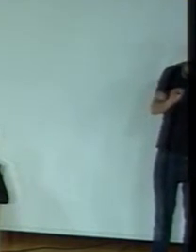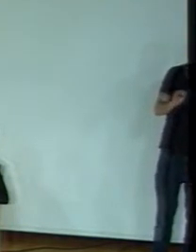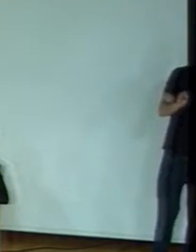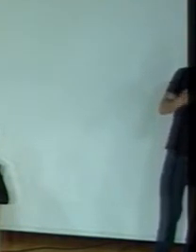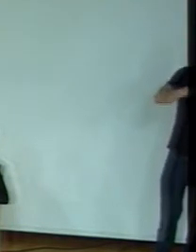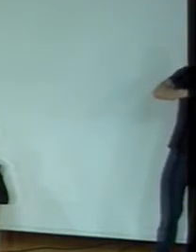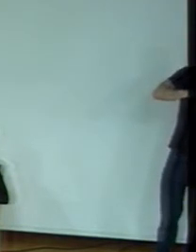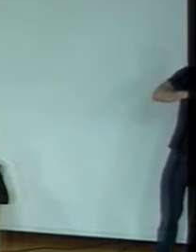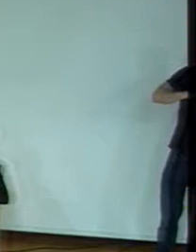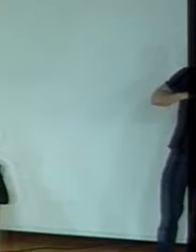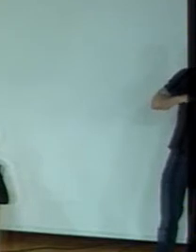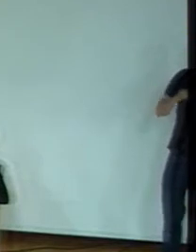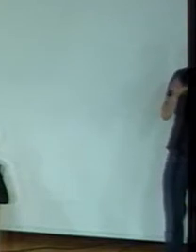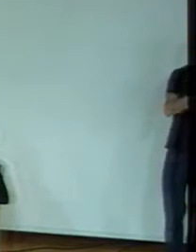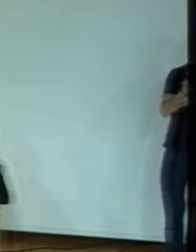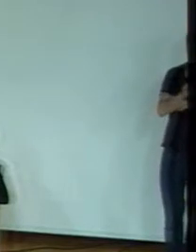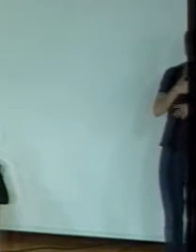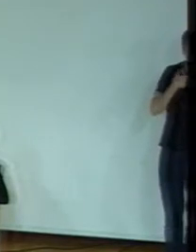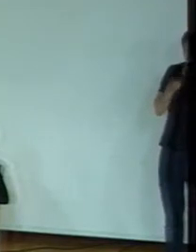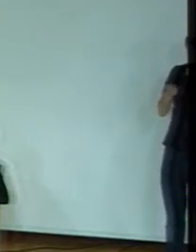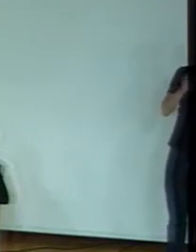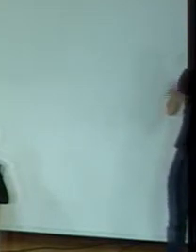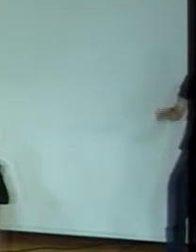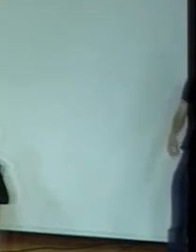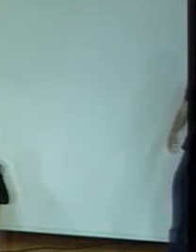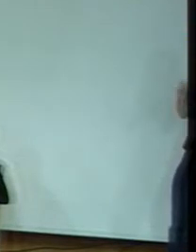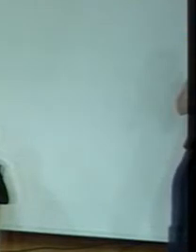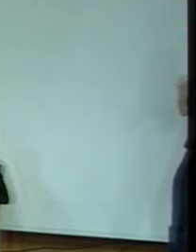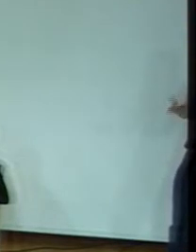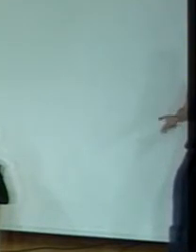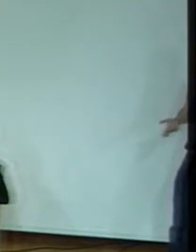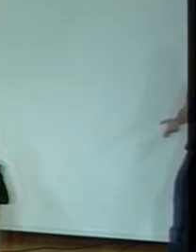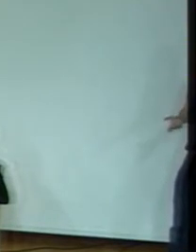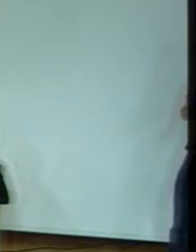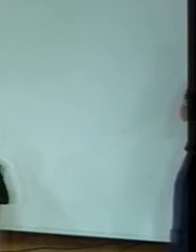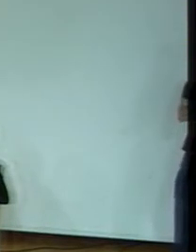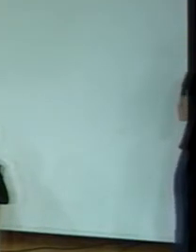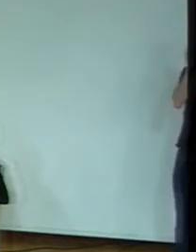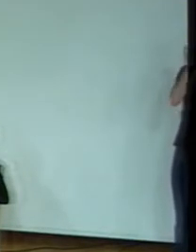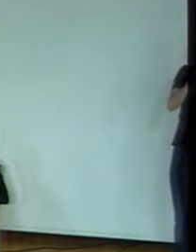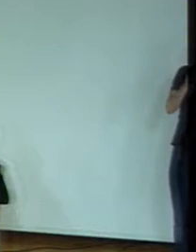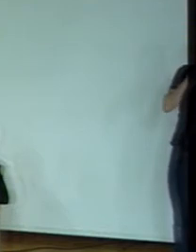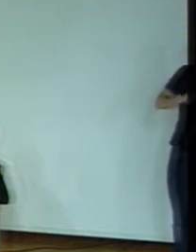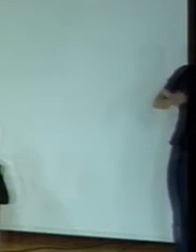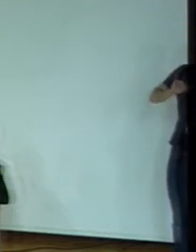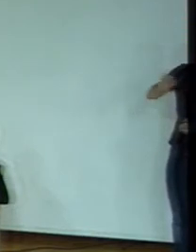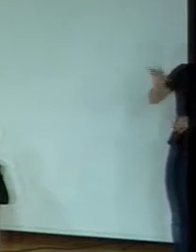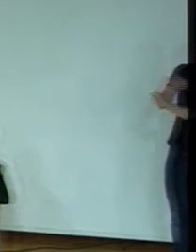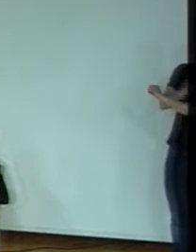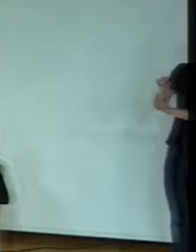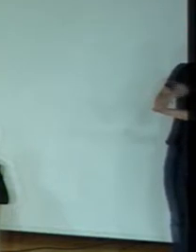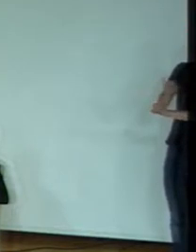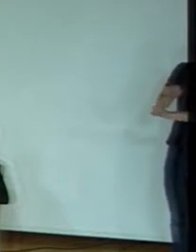nous ne sommes pas souverains de notre sécurité. On voit très bien qu'aujourd'hui, enfin, je ne suis pas le seul à me demander qui a fait ces